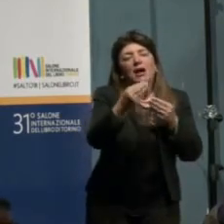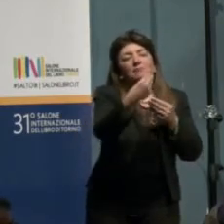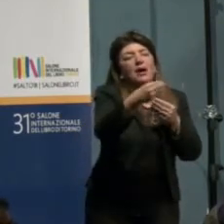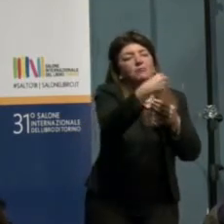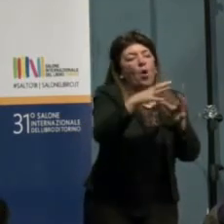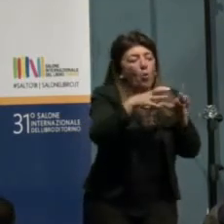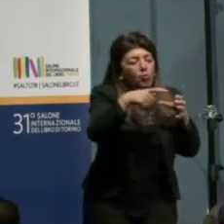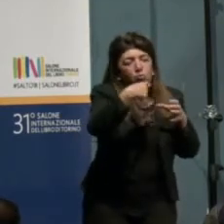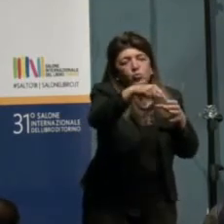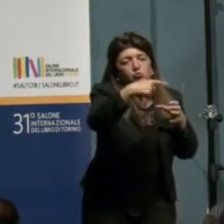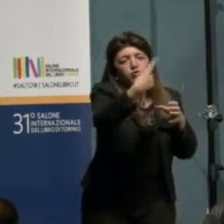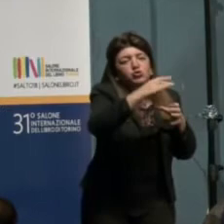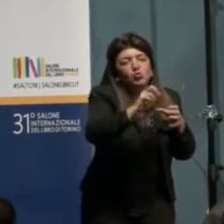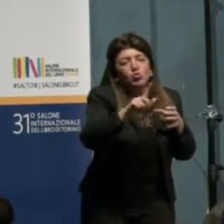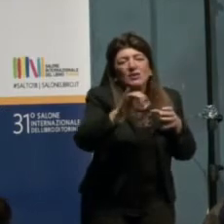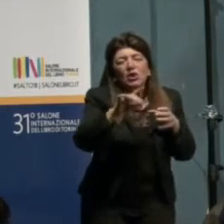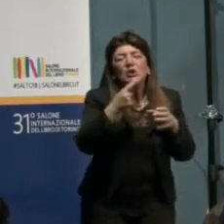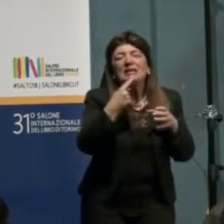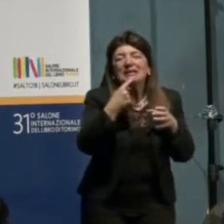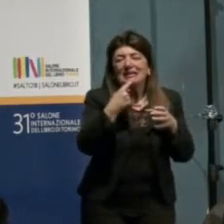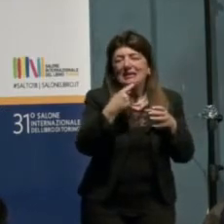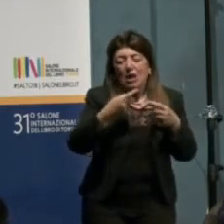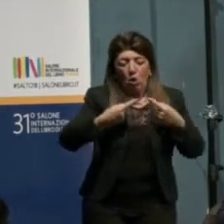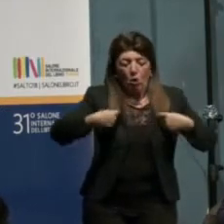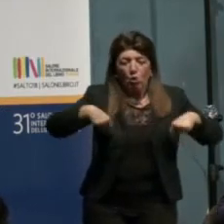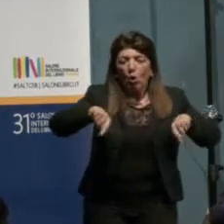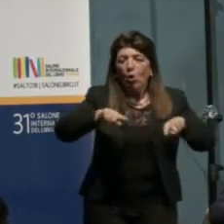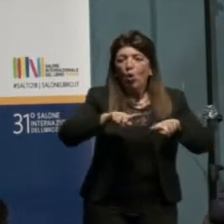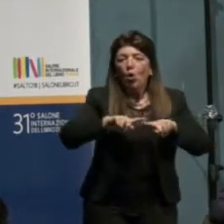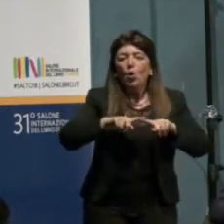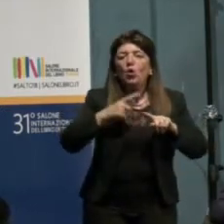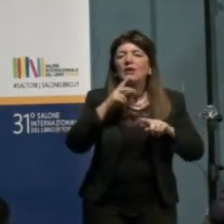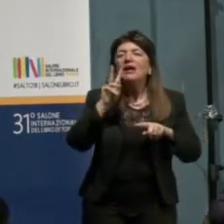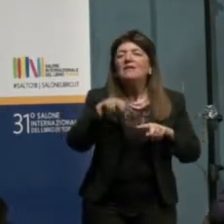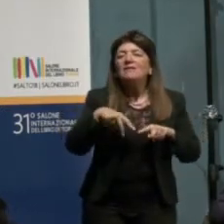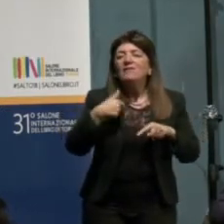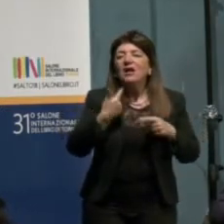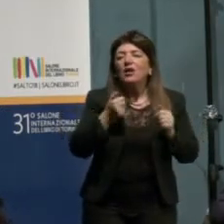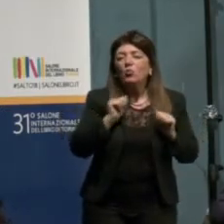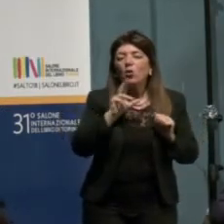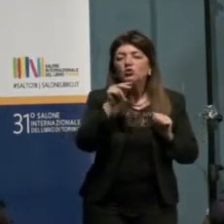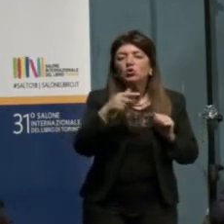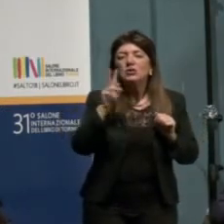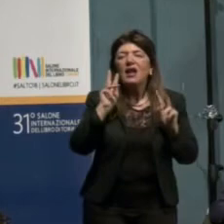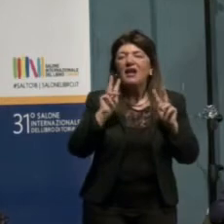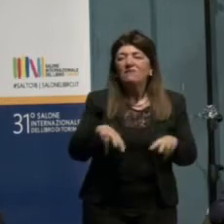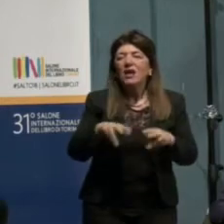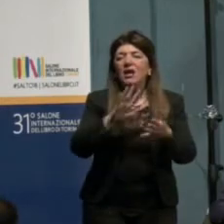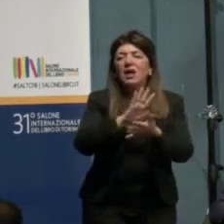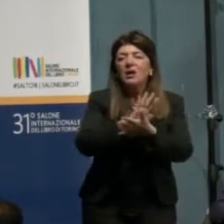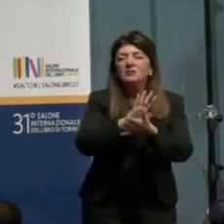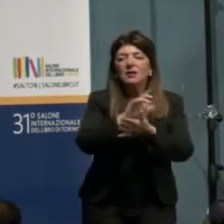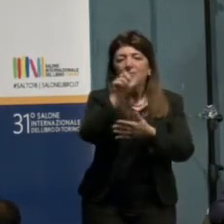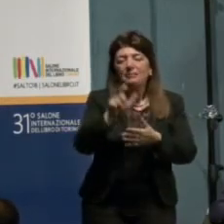sono veramente io li chiamerei la vera stampa italiana senza offendere qua nessuno e